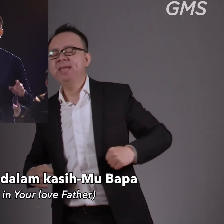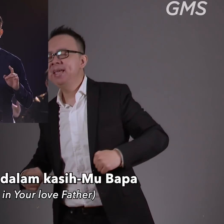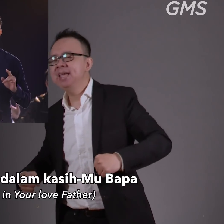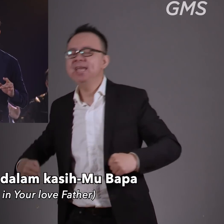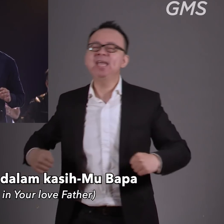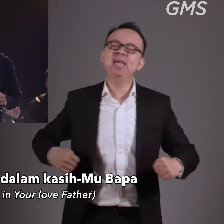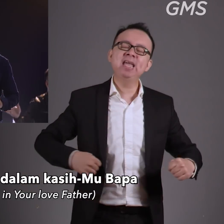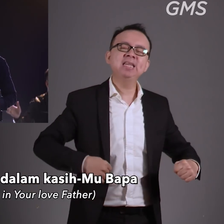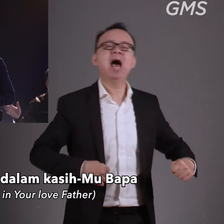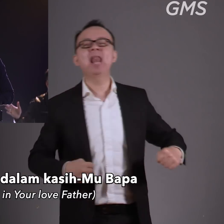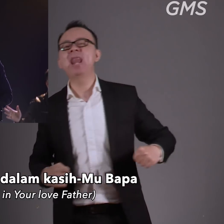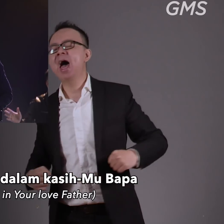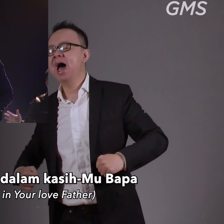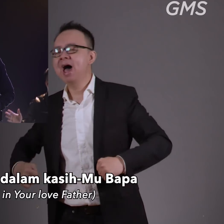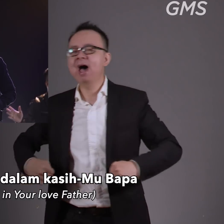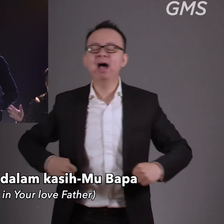tenggelam di